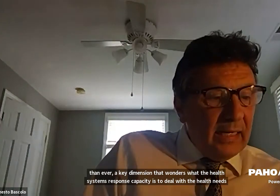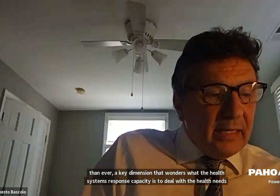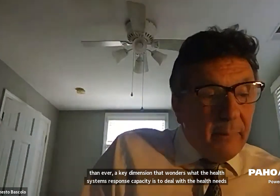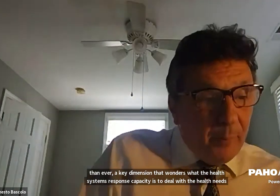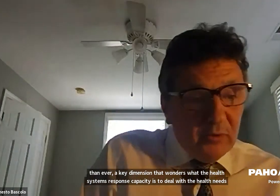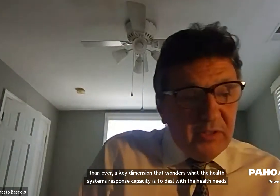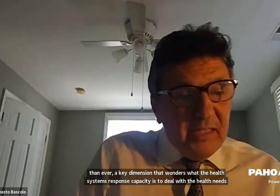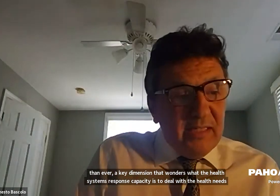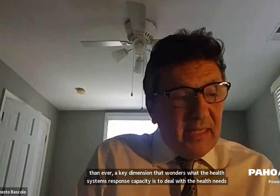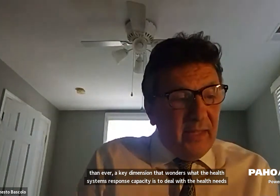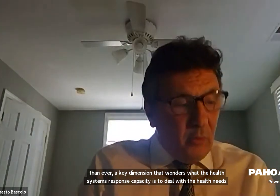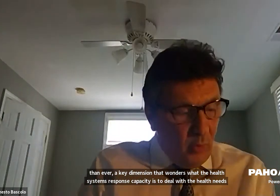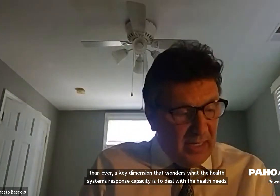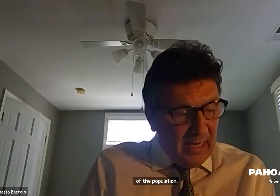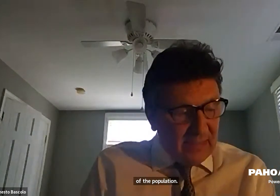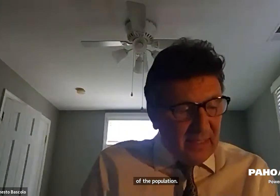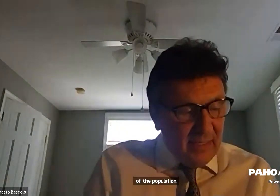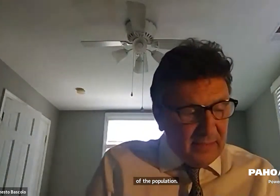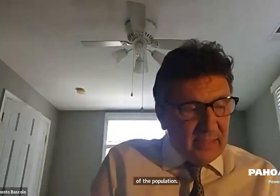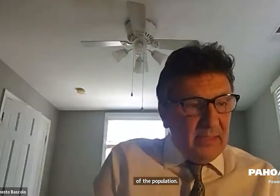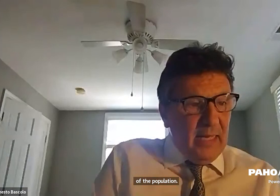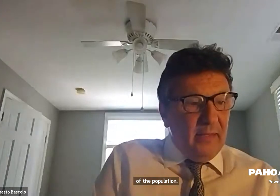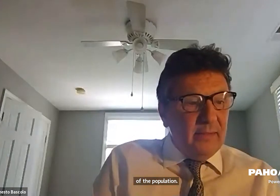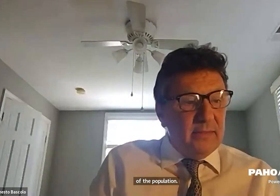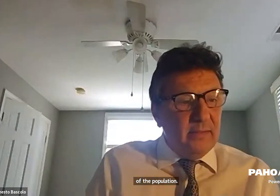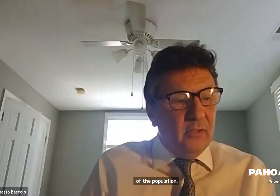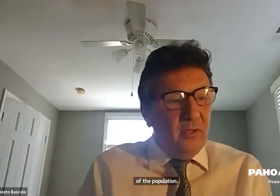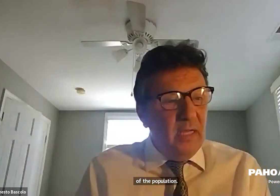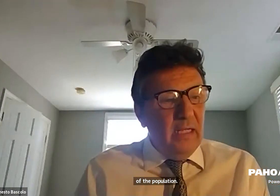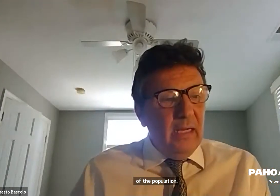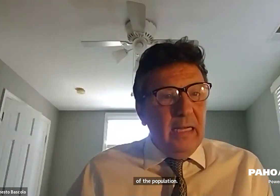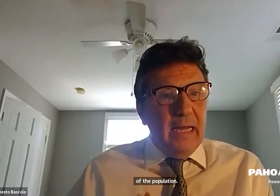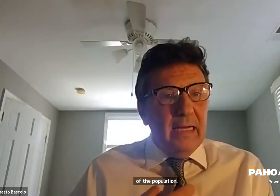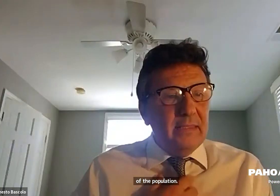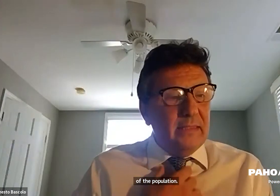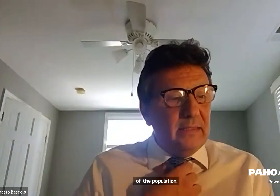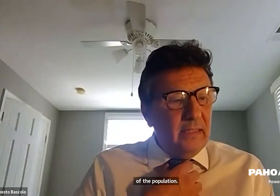salud responden y se adecúan a esas necesidades, ¿no?